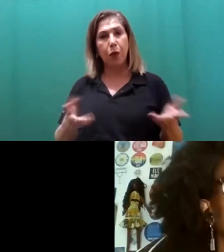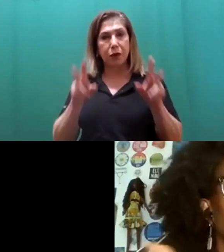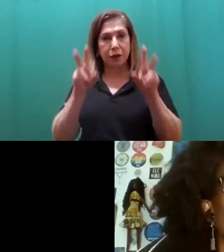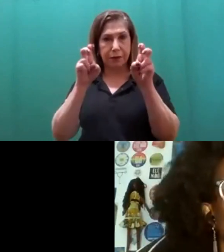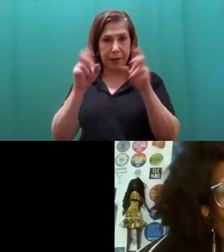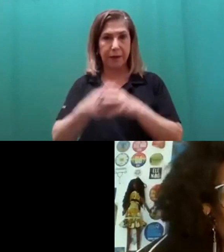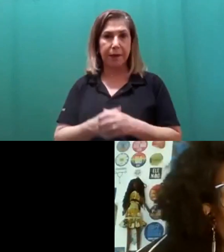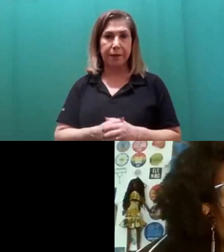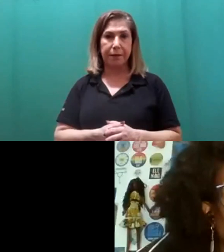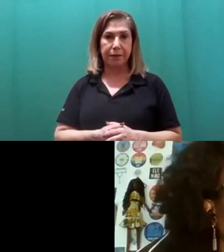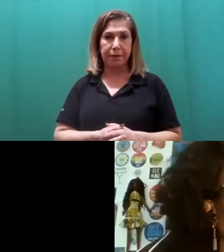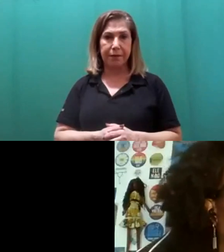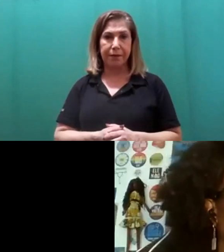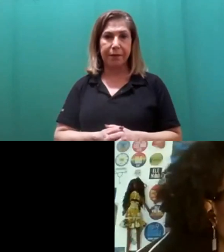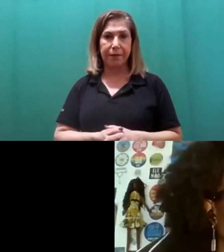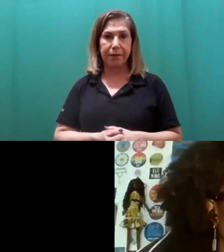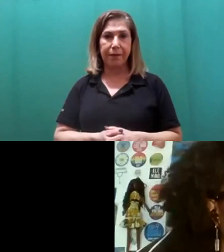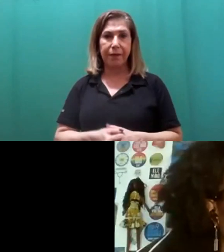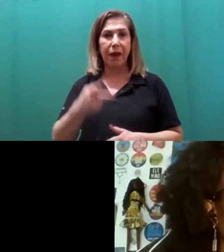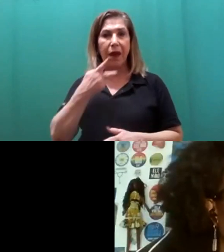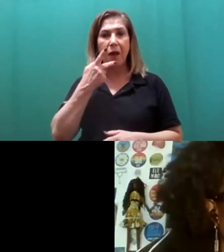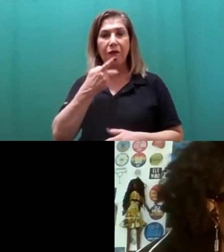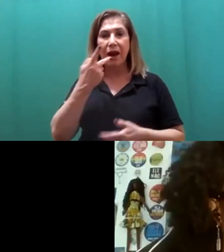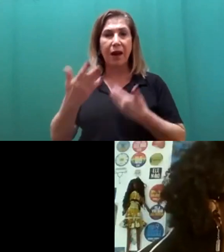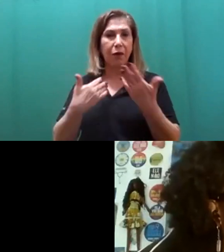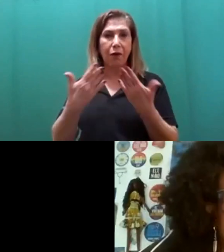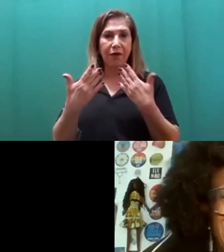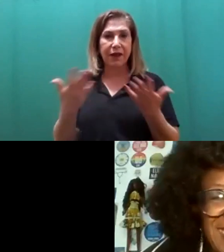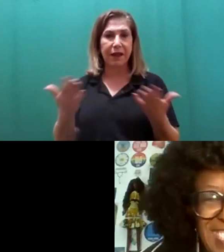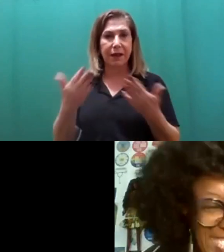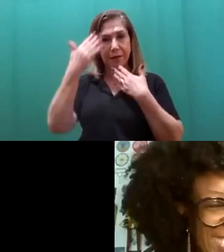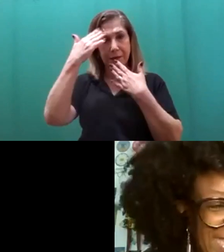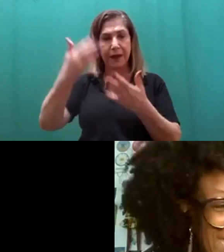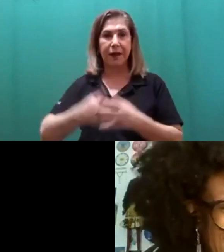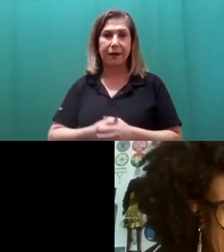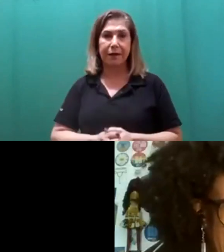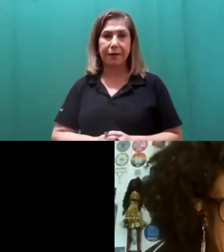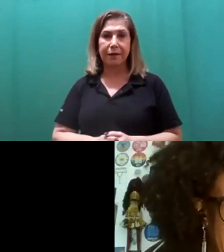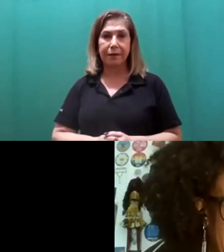Mas eu acho um privilégio poder dialogar isso com você. Muito obrigada.